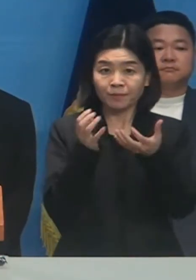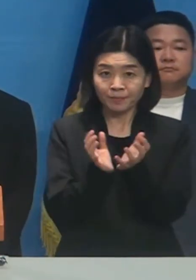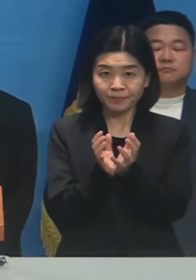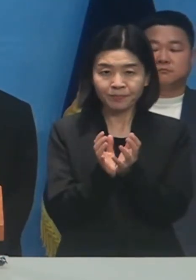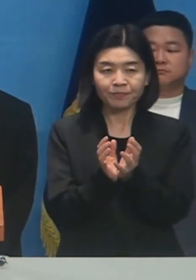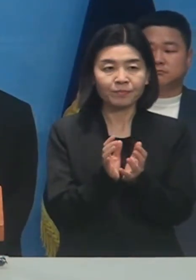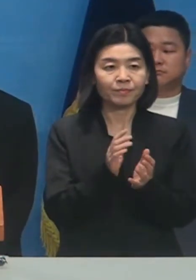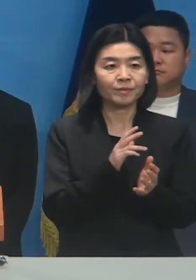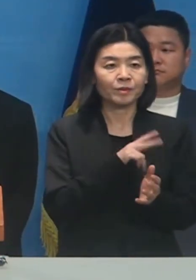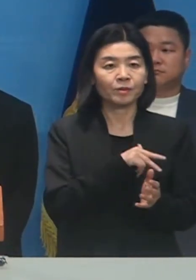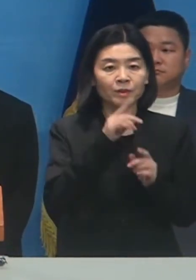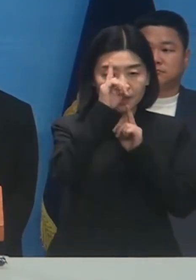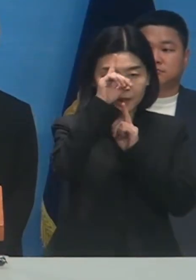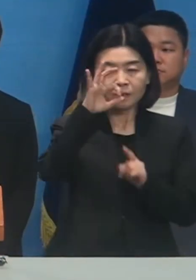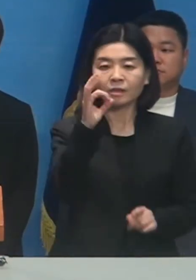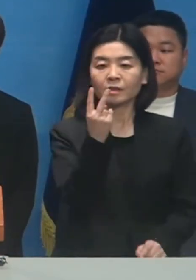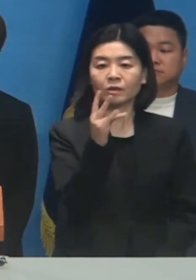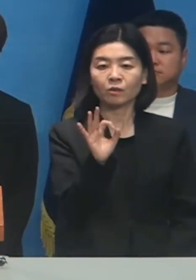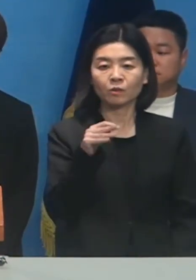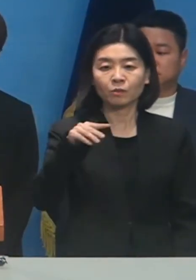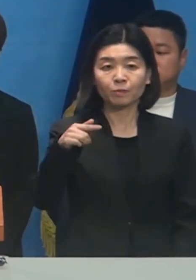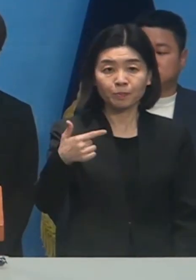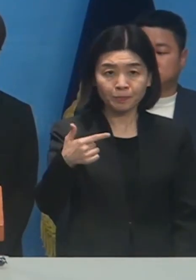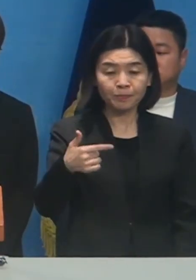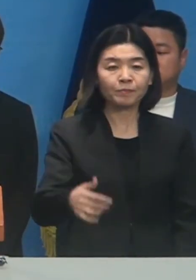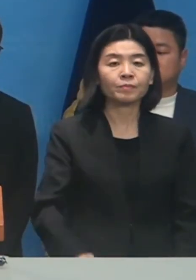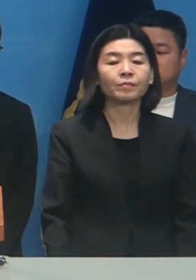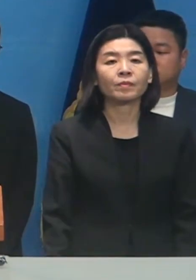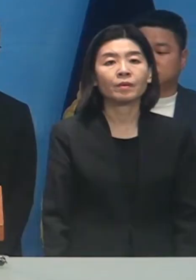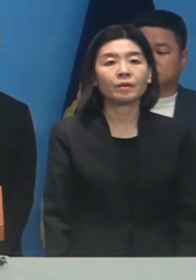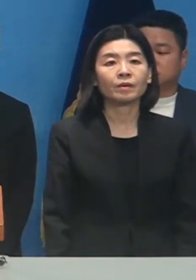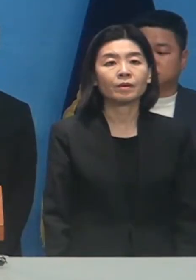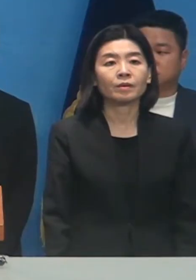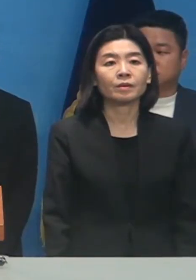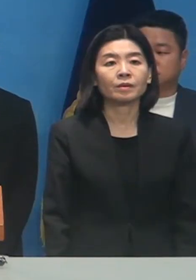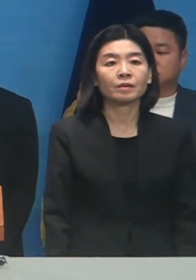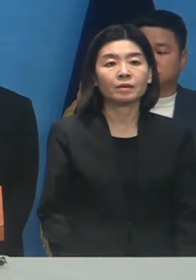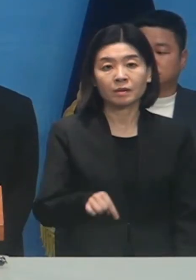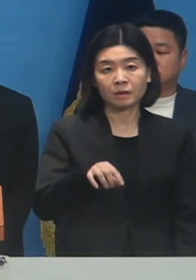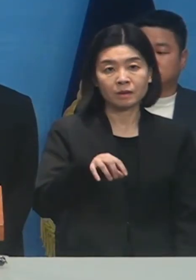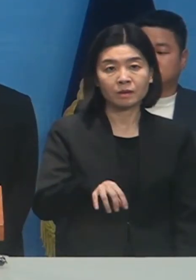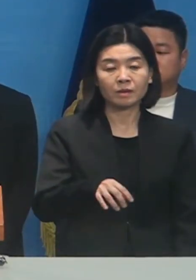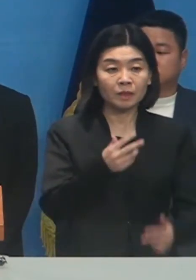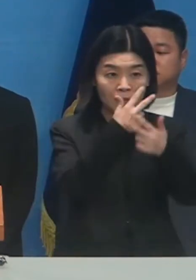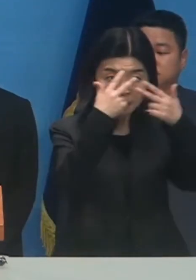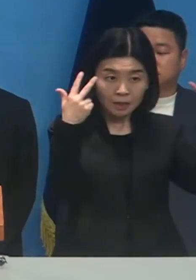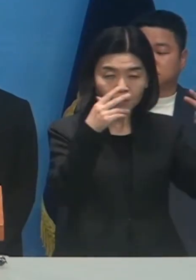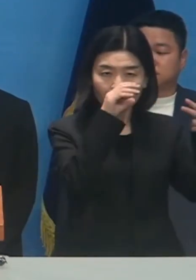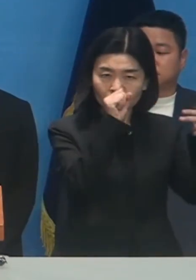더불어민주당 이용선 국회의원입니다. 오늘 이 자리에는 이재명 후보를 지지하는